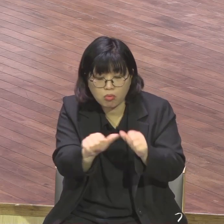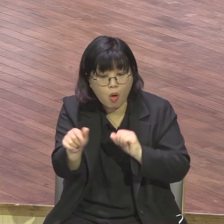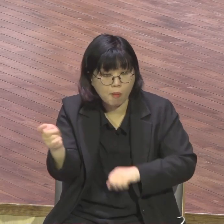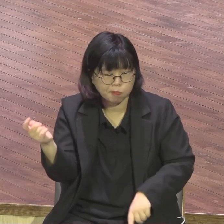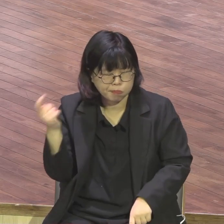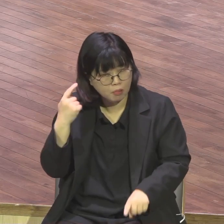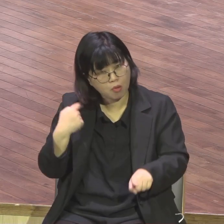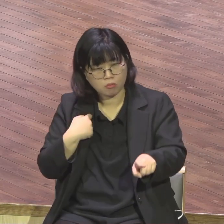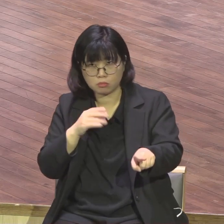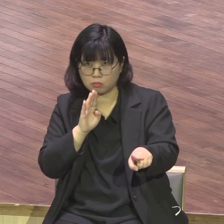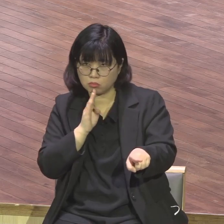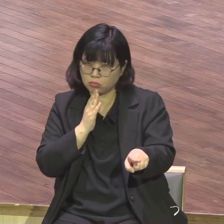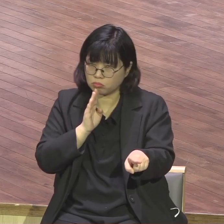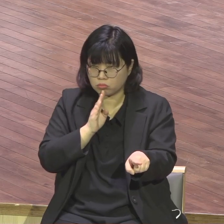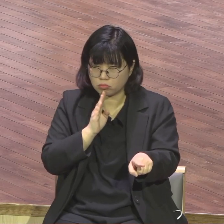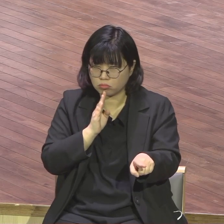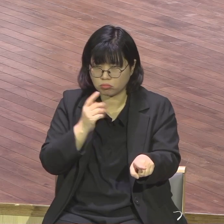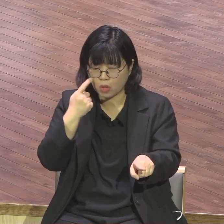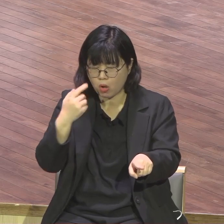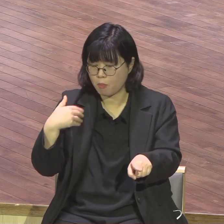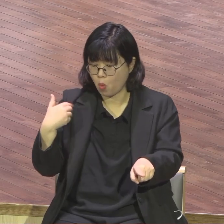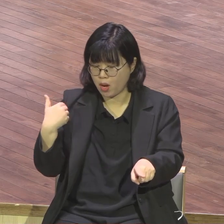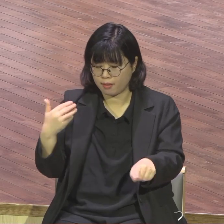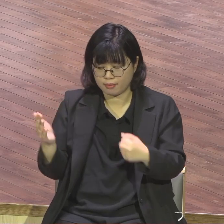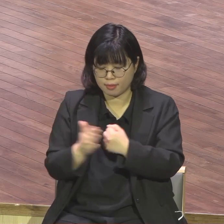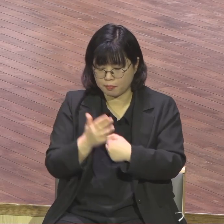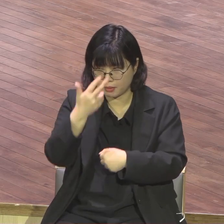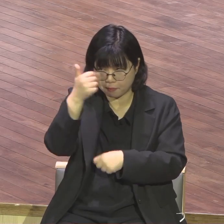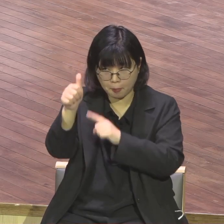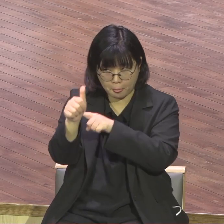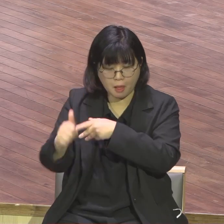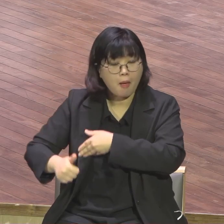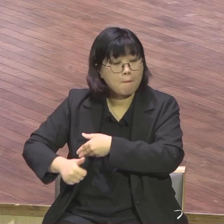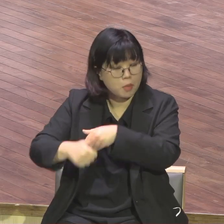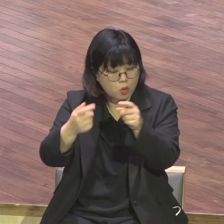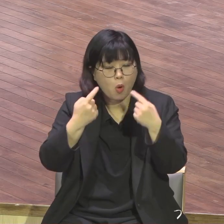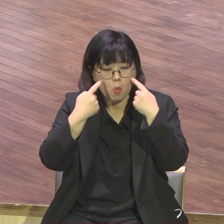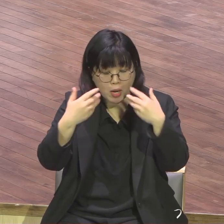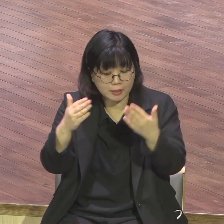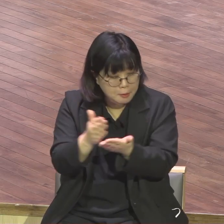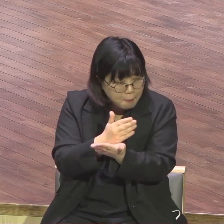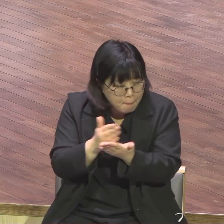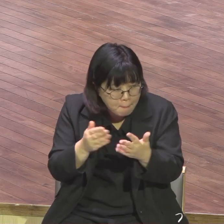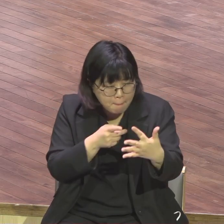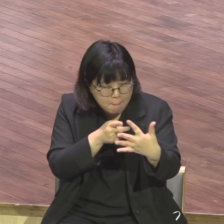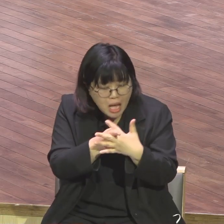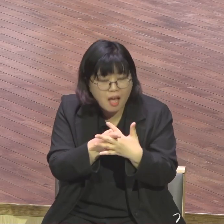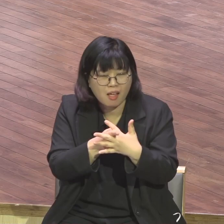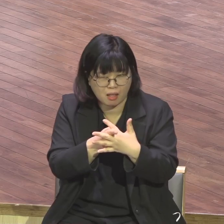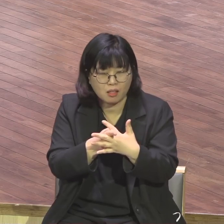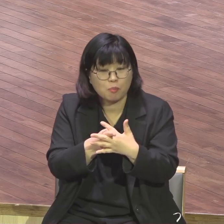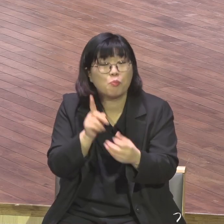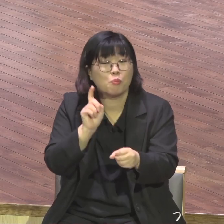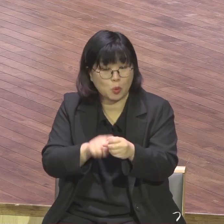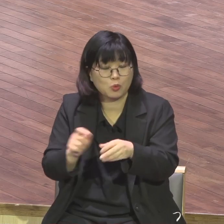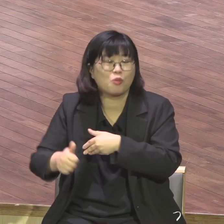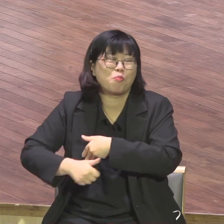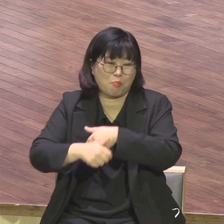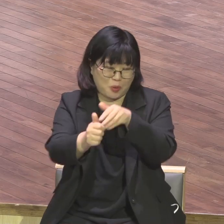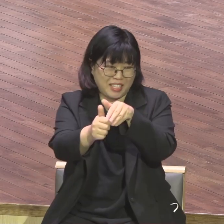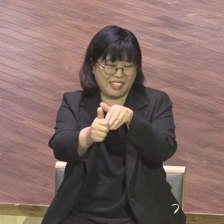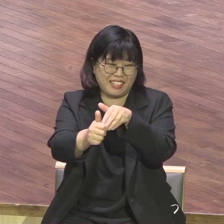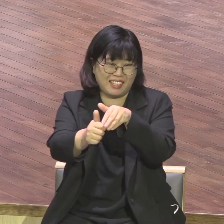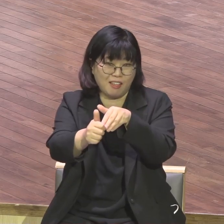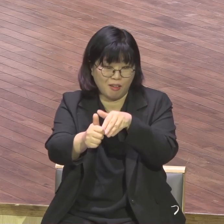모습을 회복해서 자신의 기쁨을 좀 회복시켜 달라라는 의미로 이